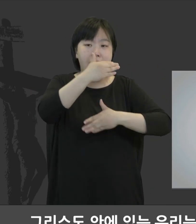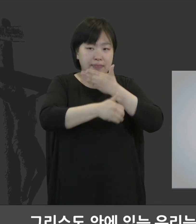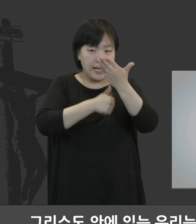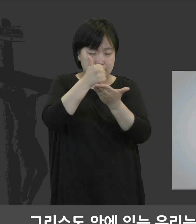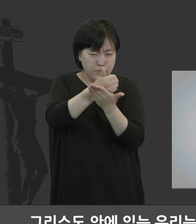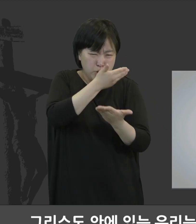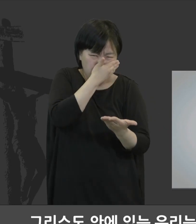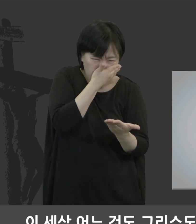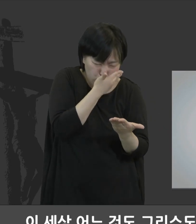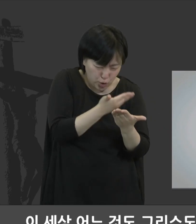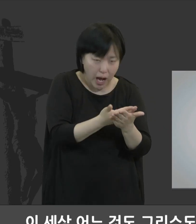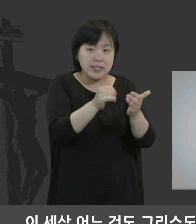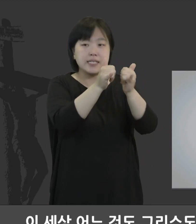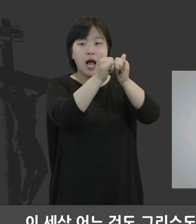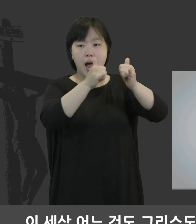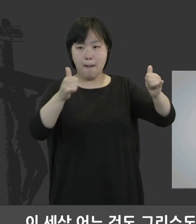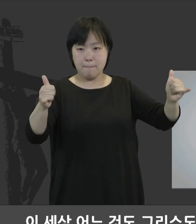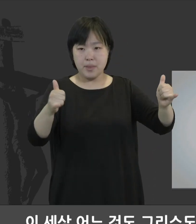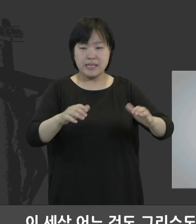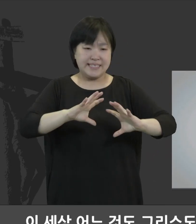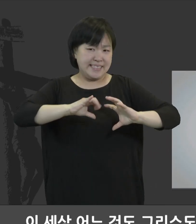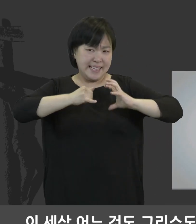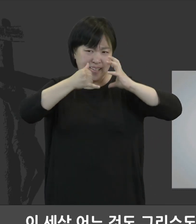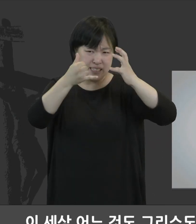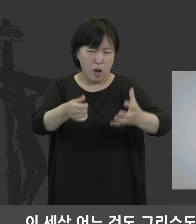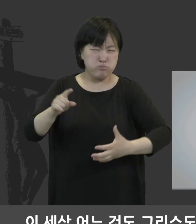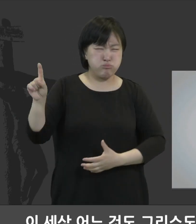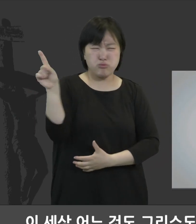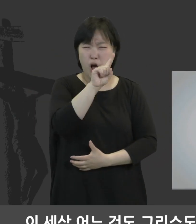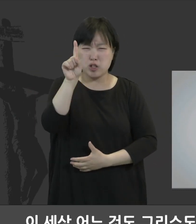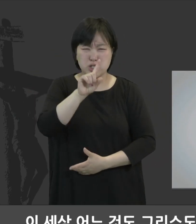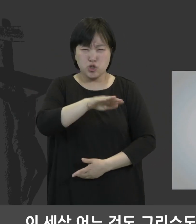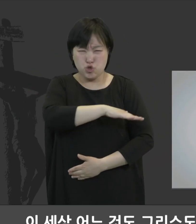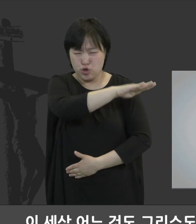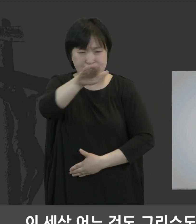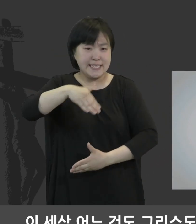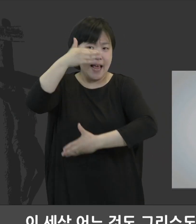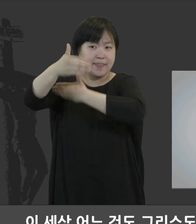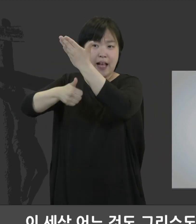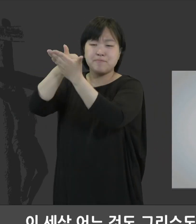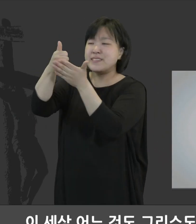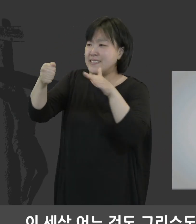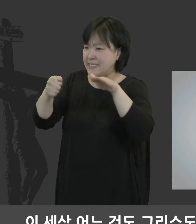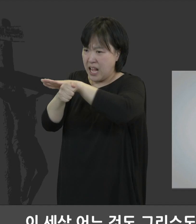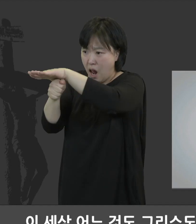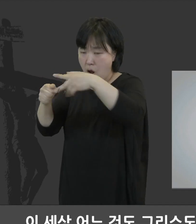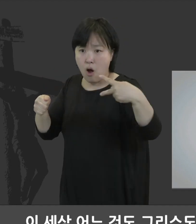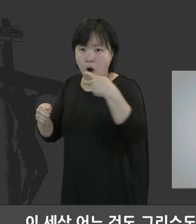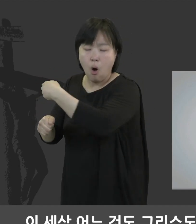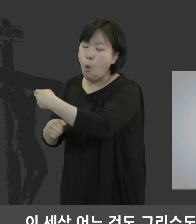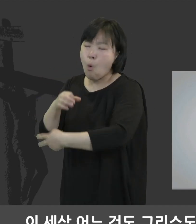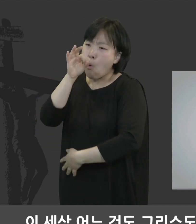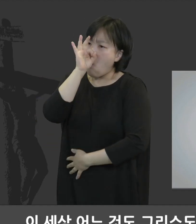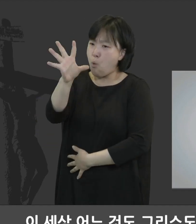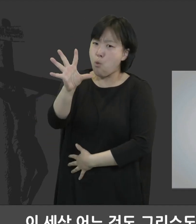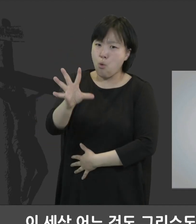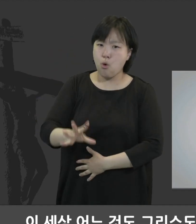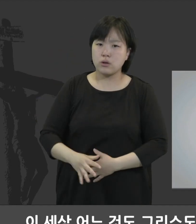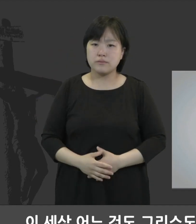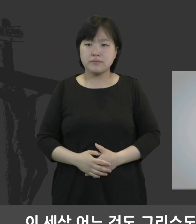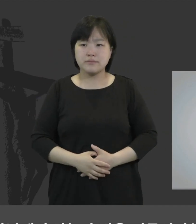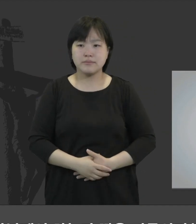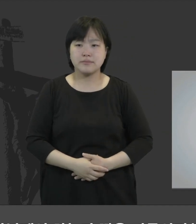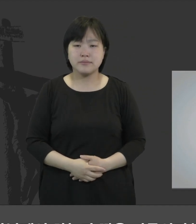귀한 자들로 이 세상 어느 것도 그리스도 예수 안에 있는 하나님의 사랑을 끊을 수 없습니다.